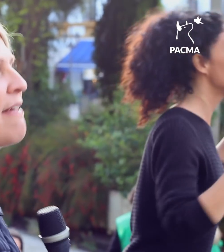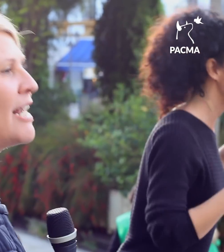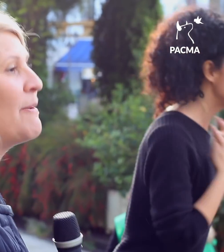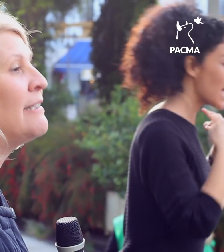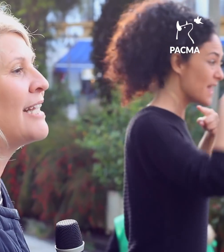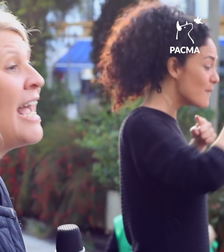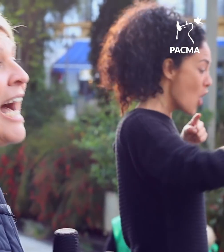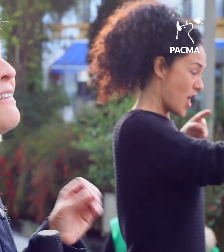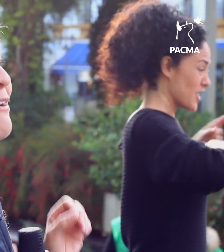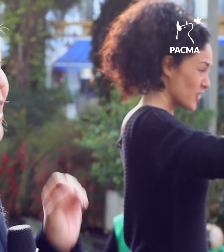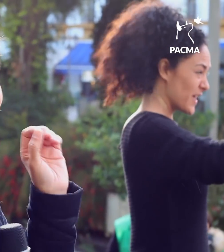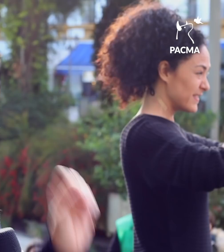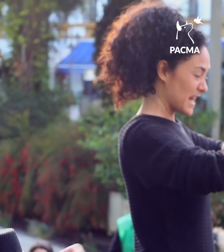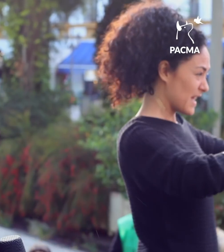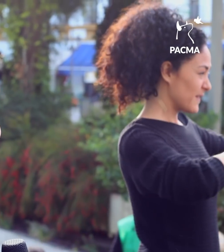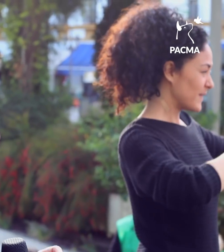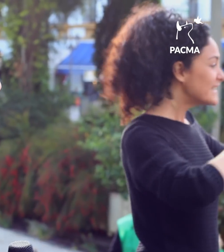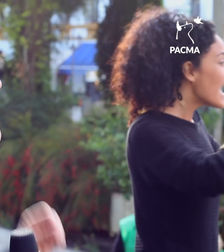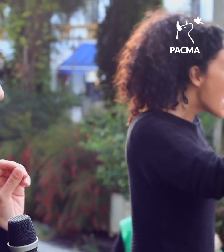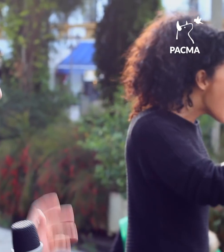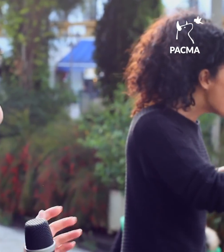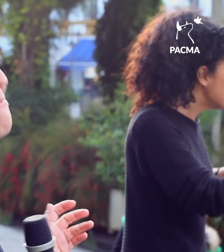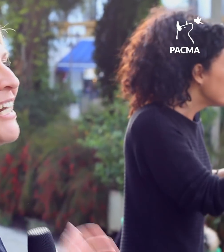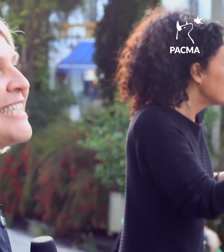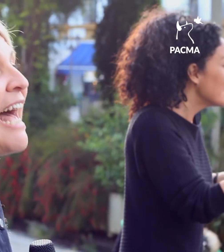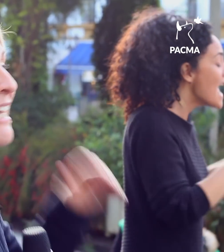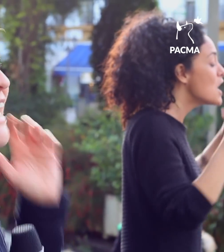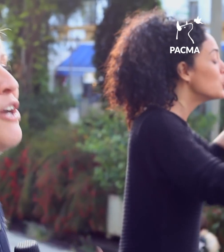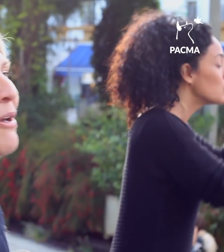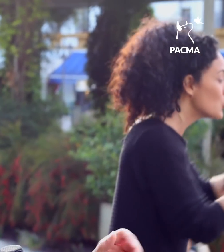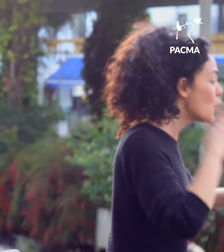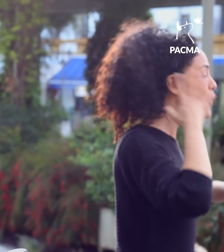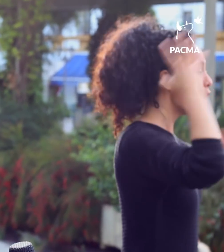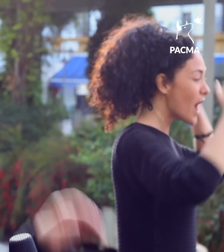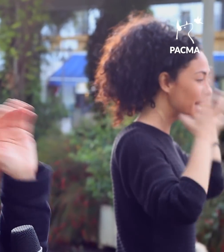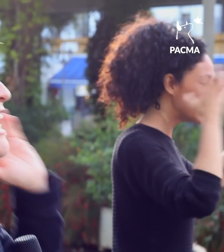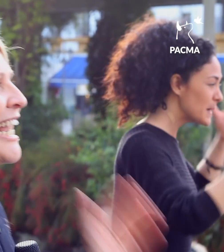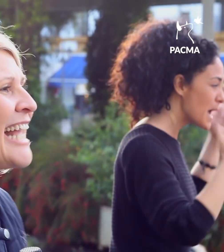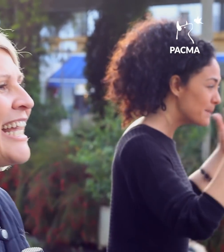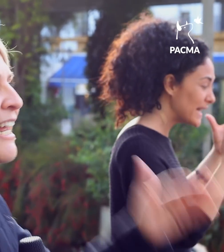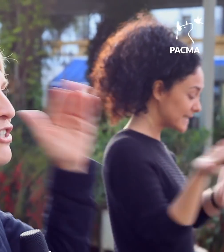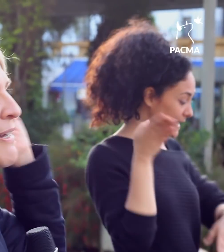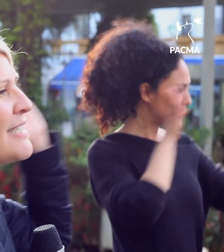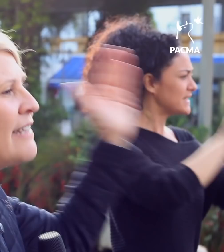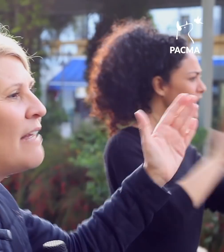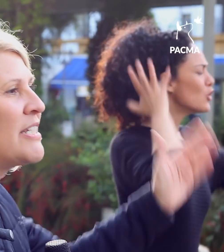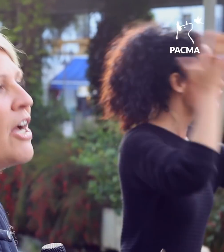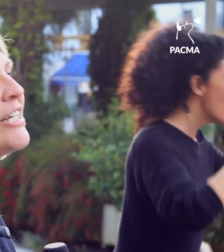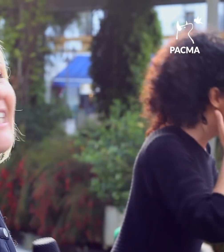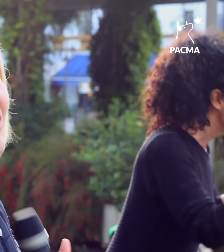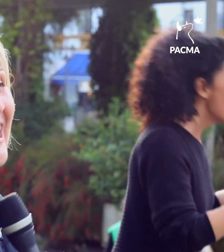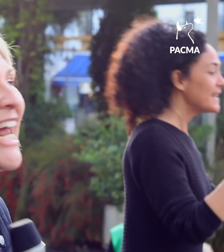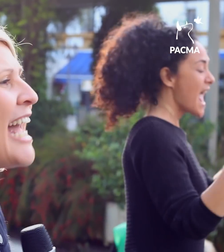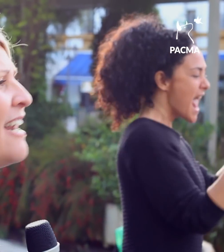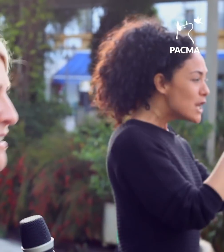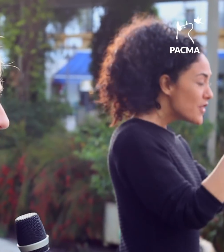de la Plaza de las Ventas, ante a ellos está el Partido Animalista dando voz a los animales en la calle, en los debates en televisión